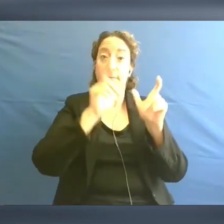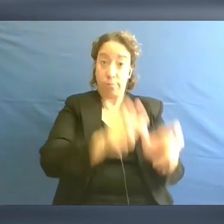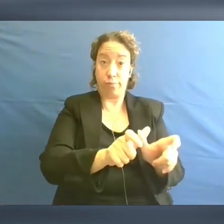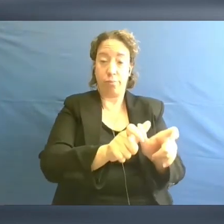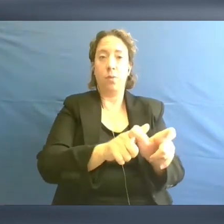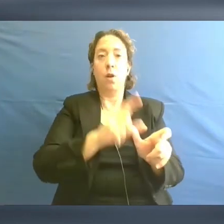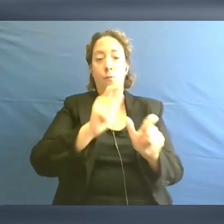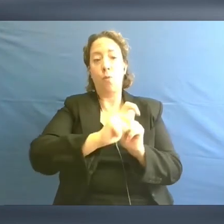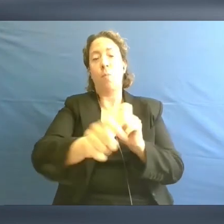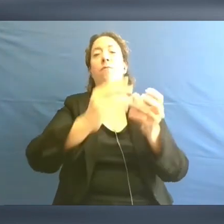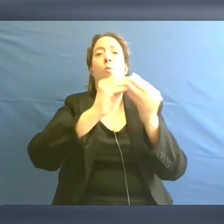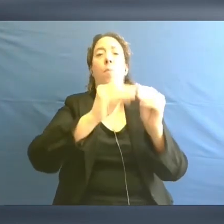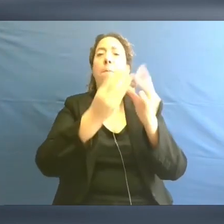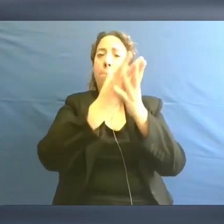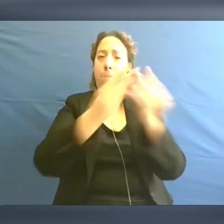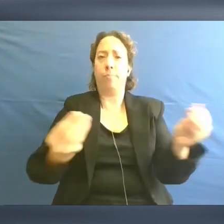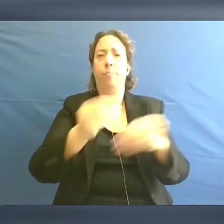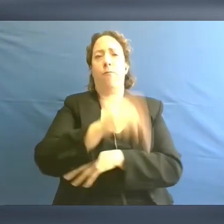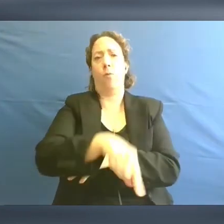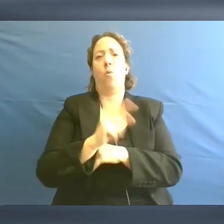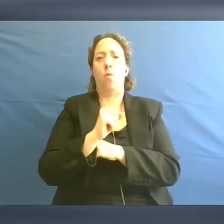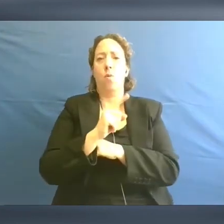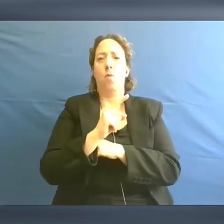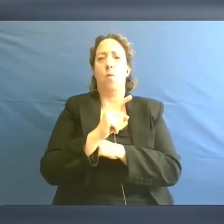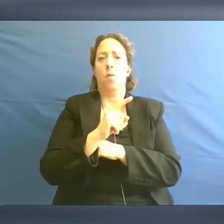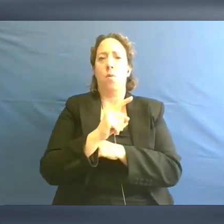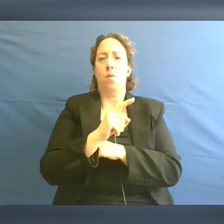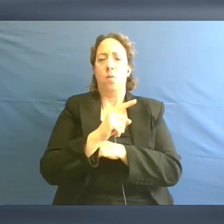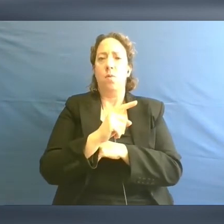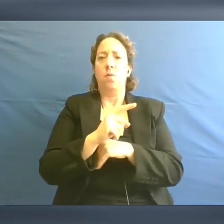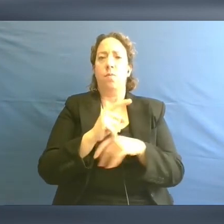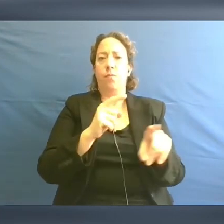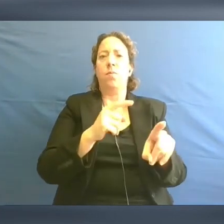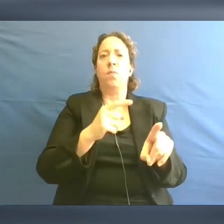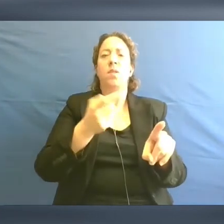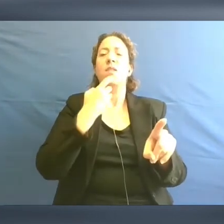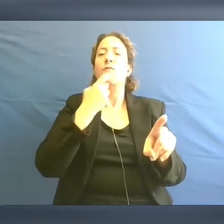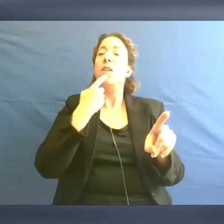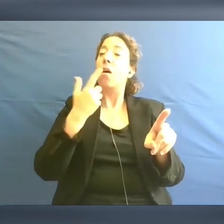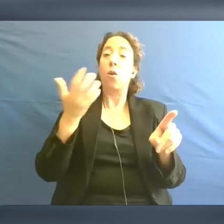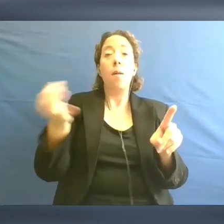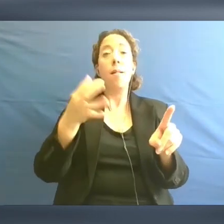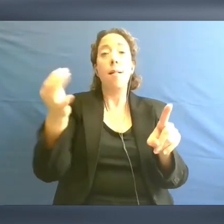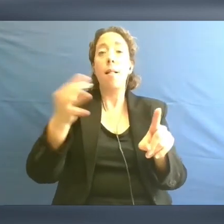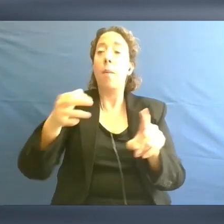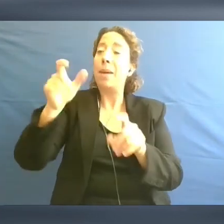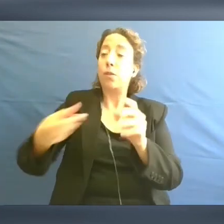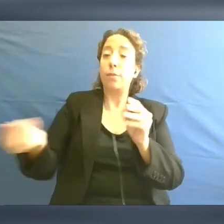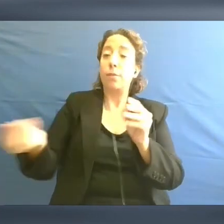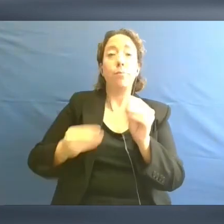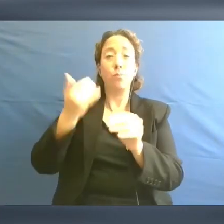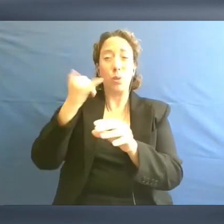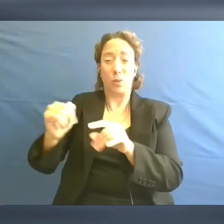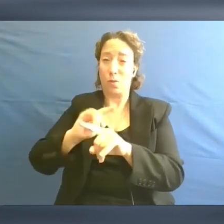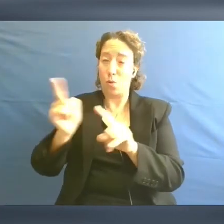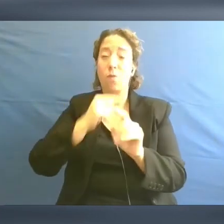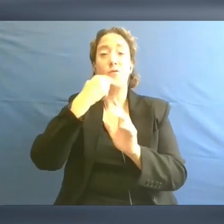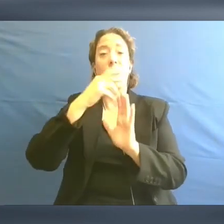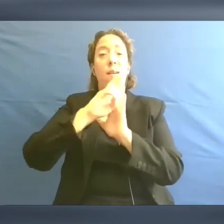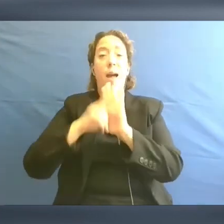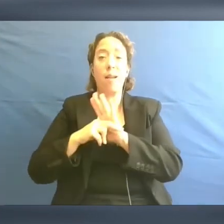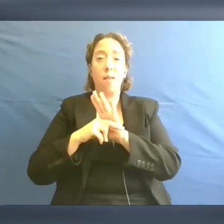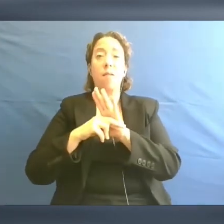être résolu. On n'est pas en train de donner du travail aux auteurs de contenu qui ne sert à rien. Et du coup, ça veut dire que les règles ne donnent